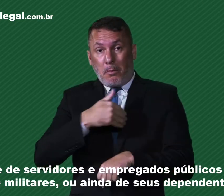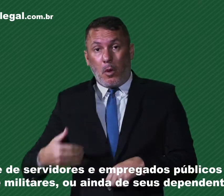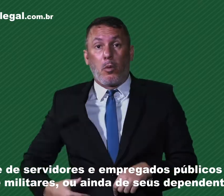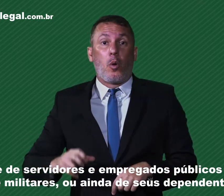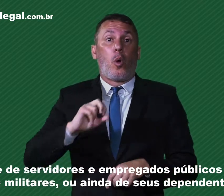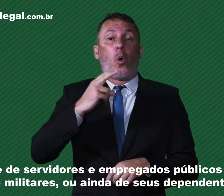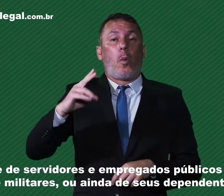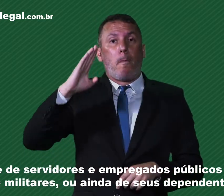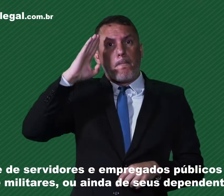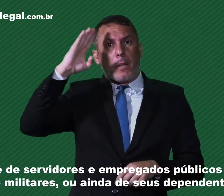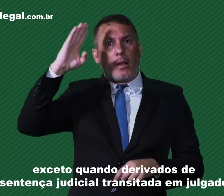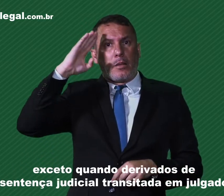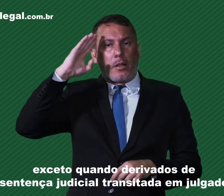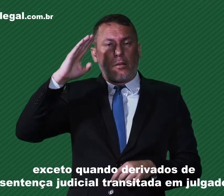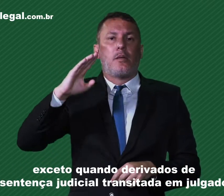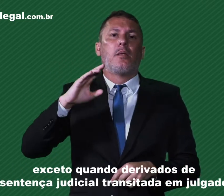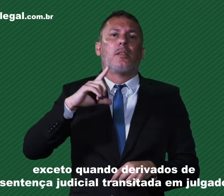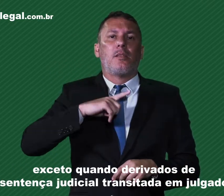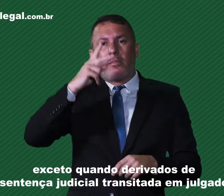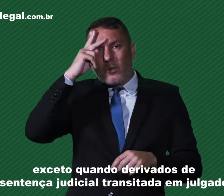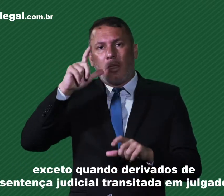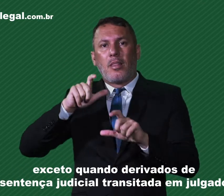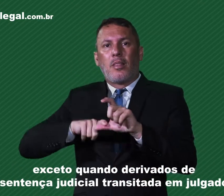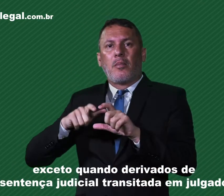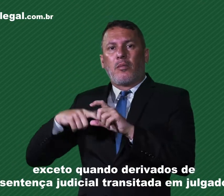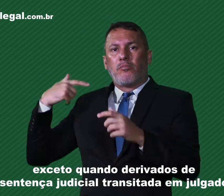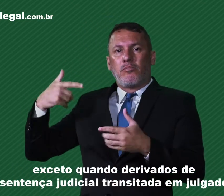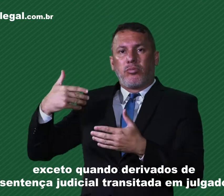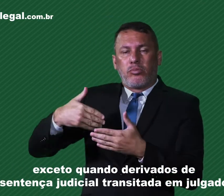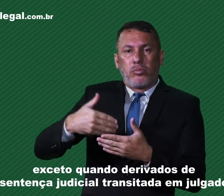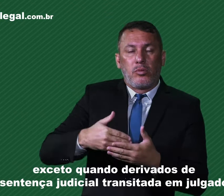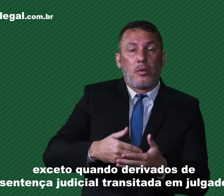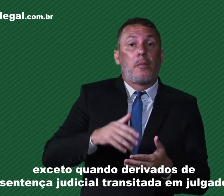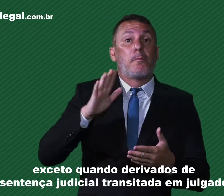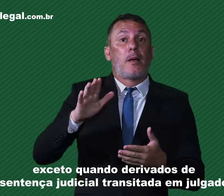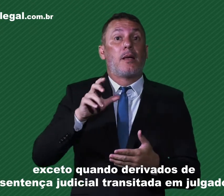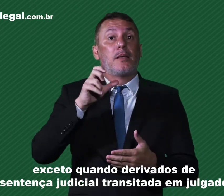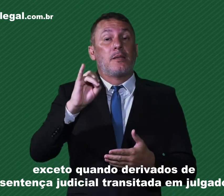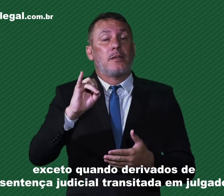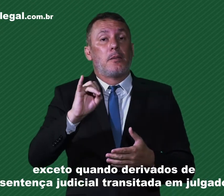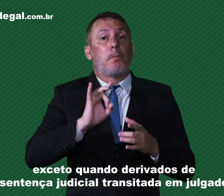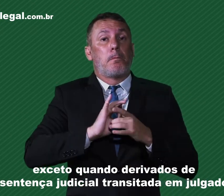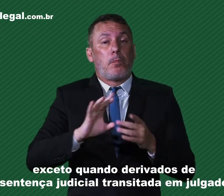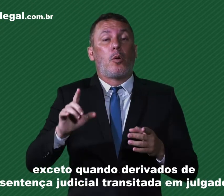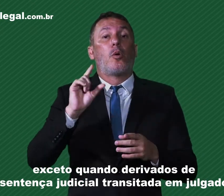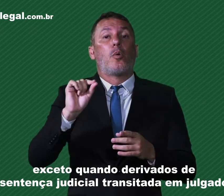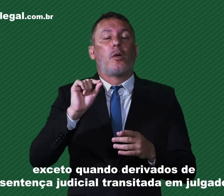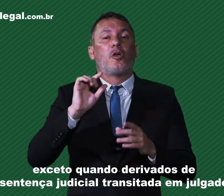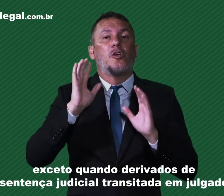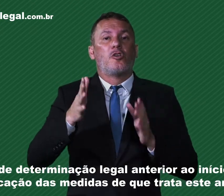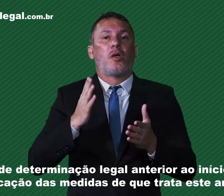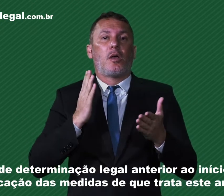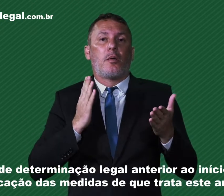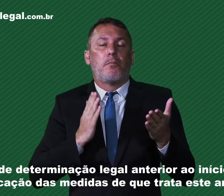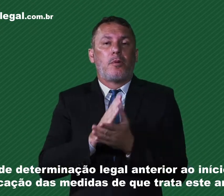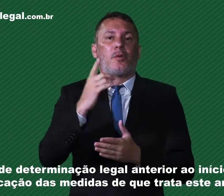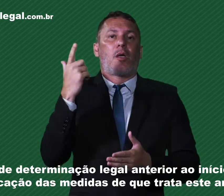ainda de seus dependentes é certo quando derivados de sentença judicial transitada em julgado ou de